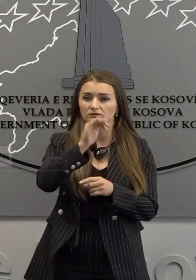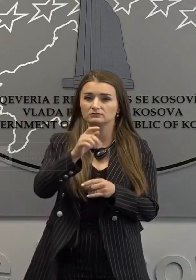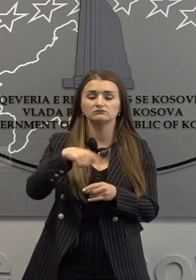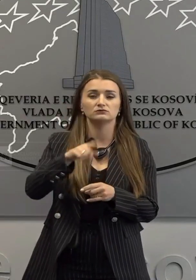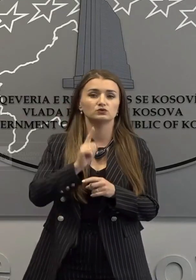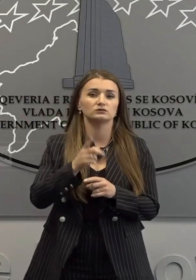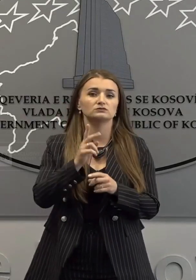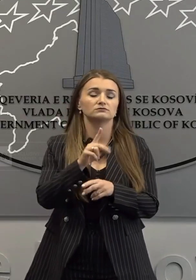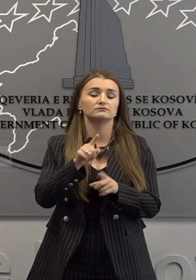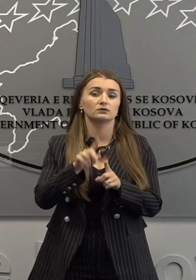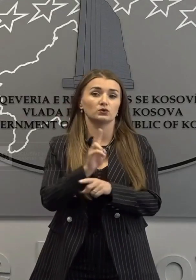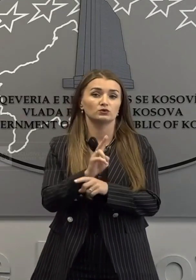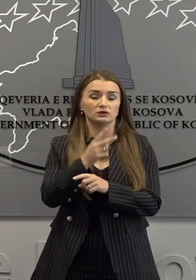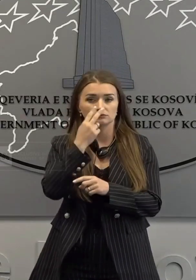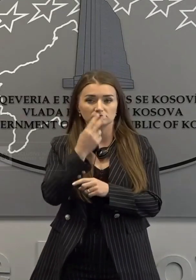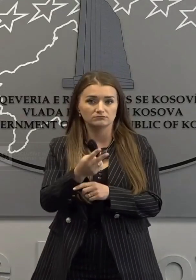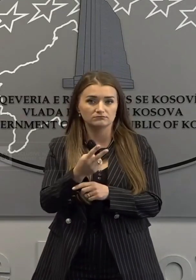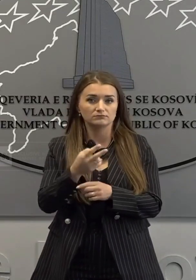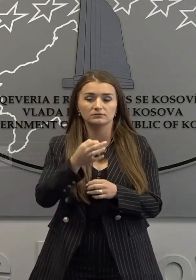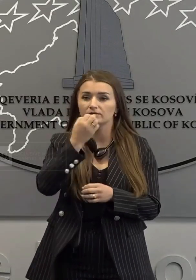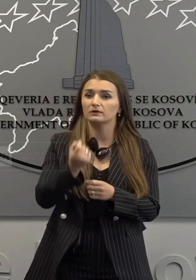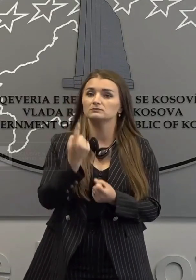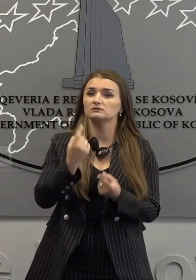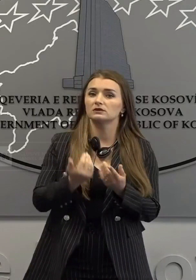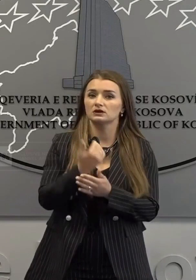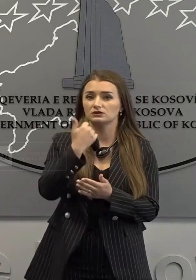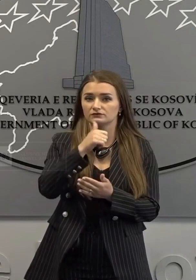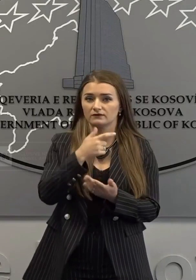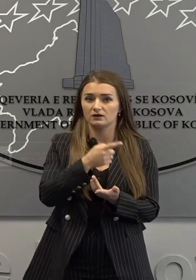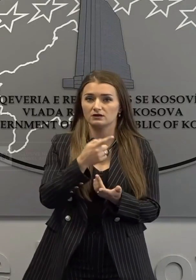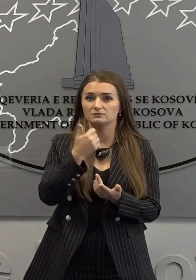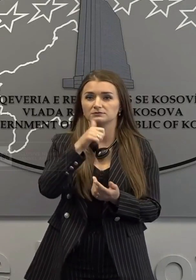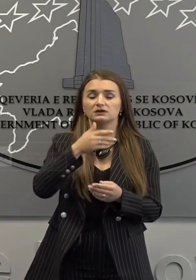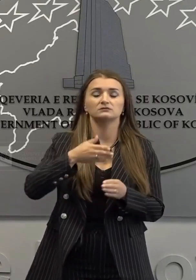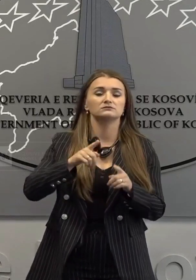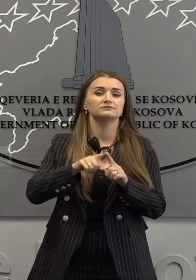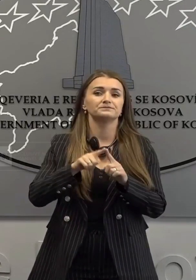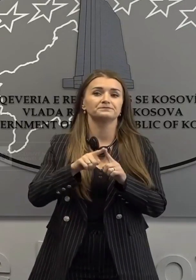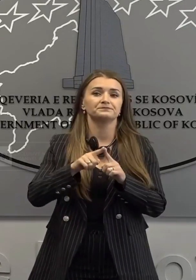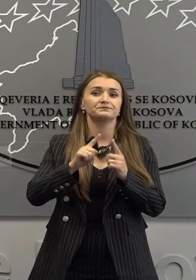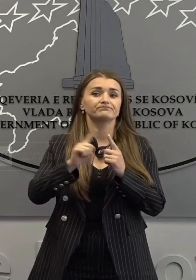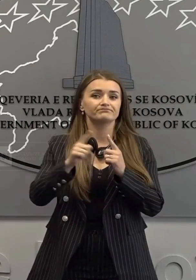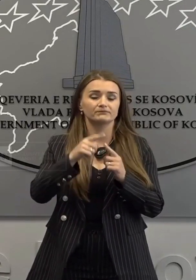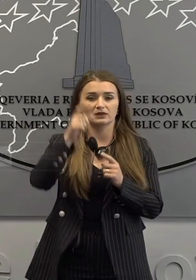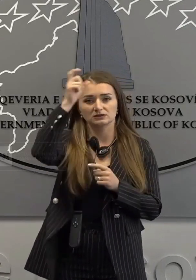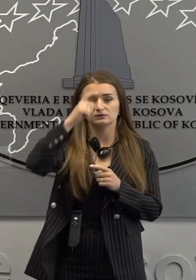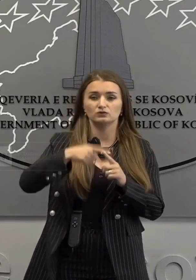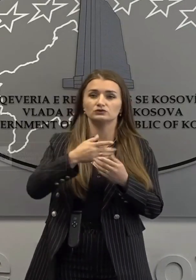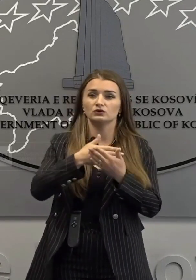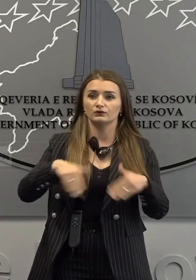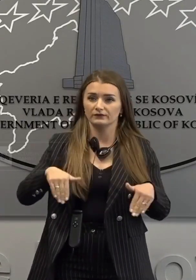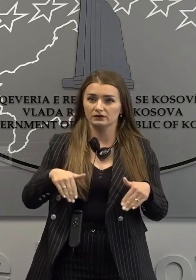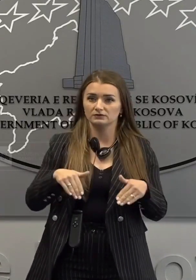nga policia e Kosovës, e që ndërlidhen me kalimin ndërmjet Serbisë në vendkalimet e